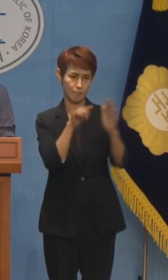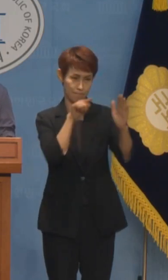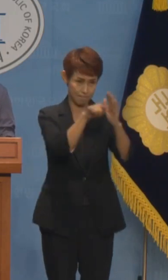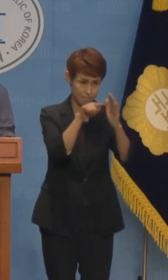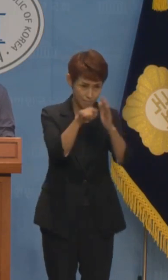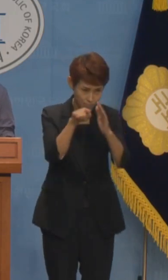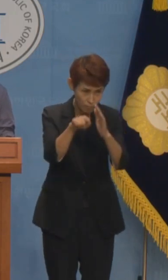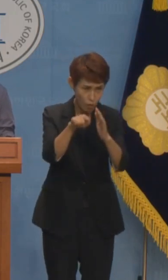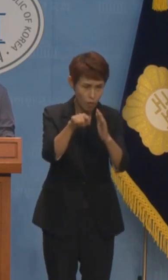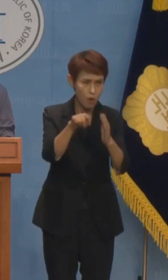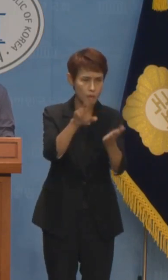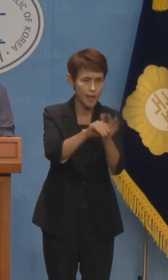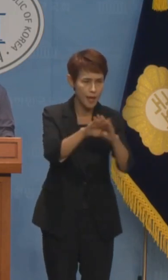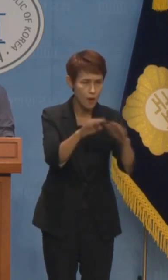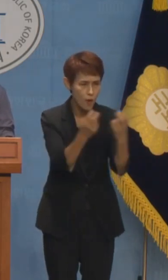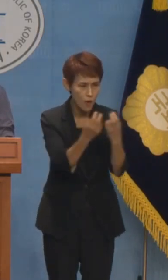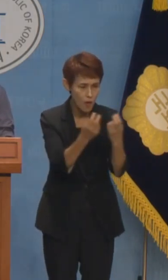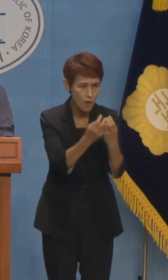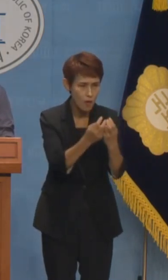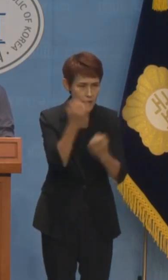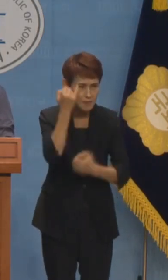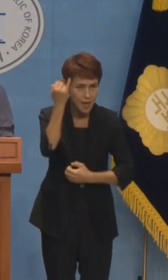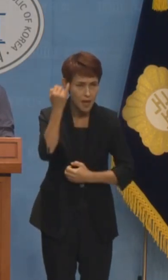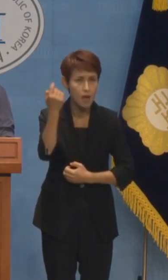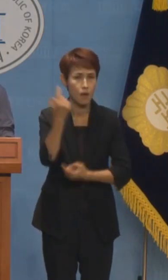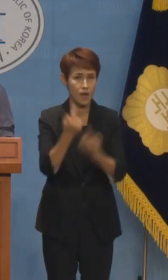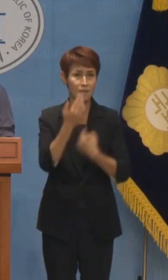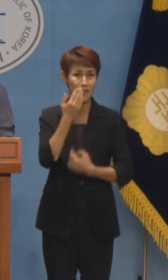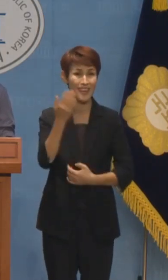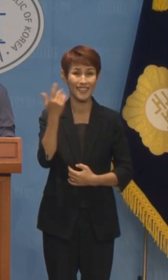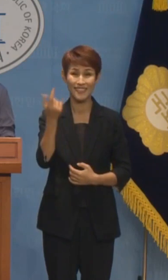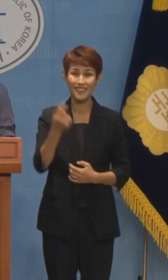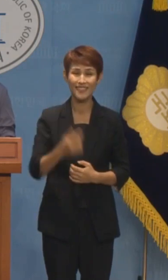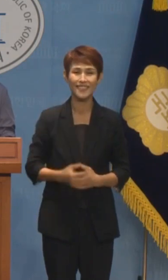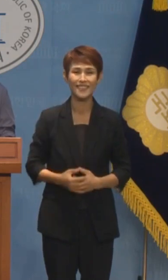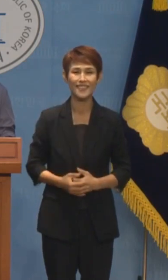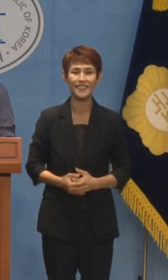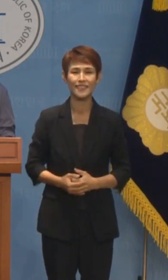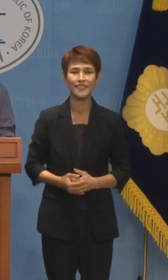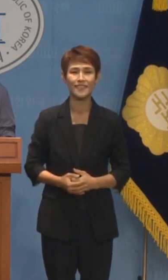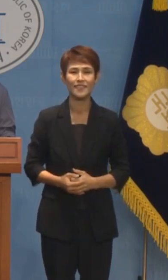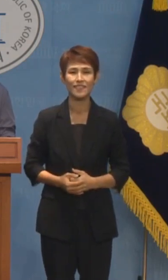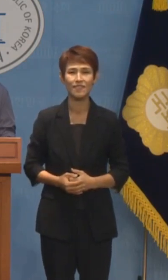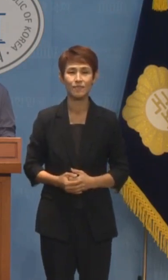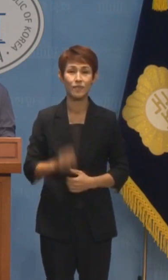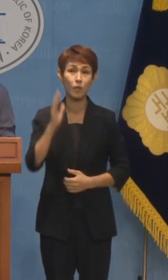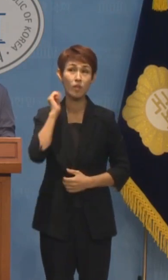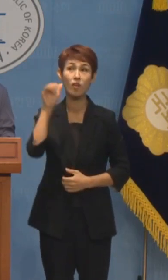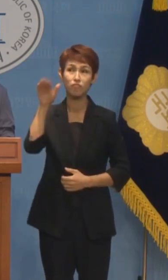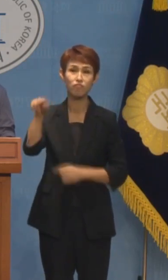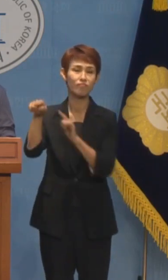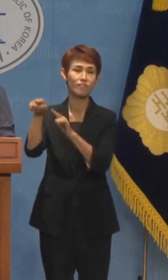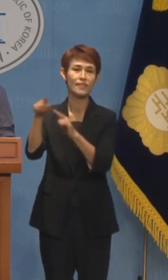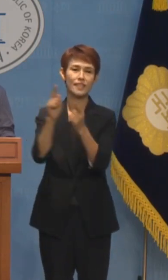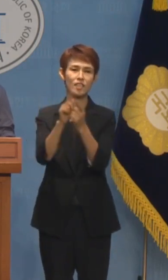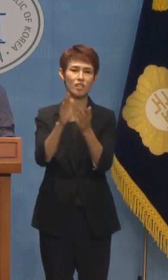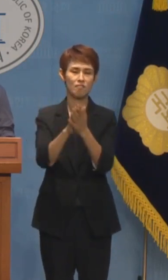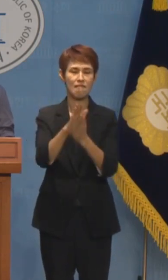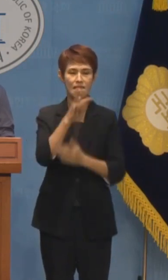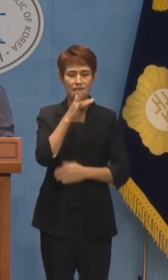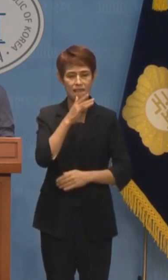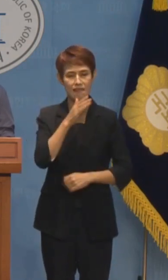실적 조치들도 더올 것이라고 기대합니다 보다 직접 시인하고